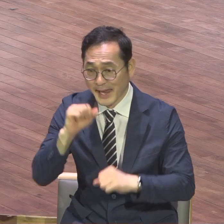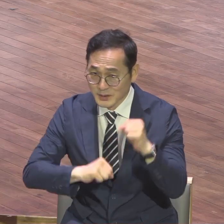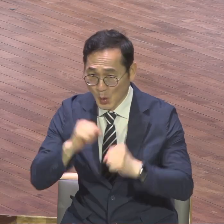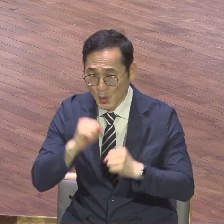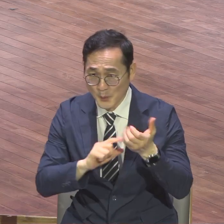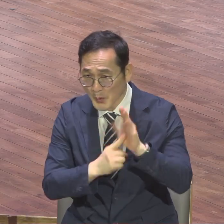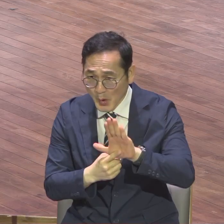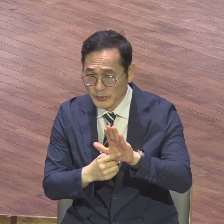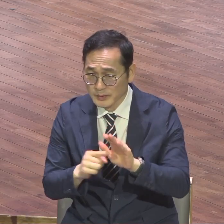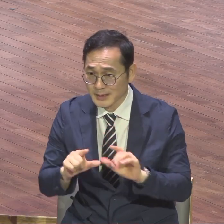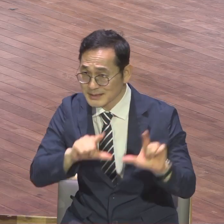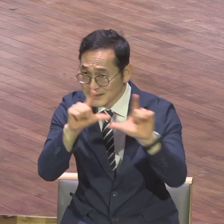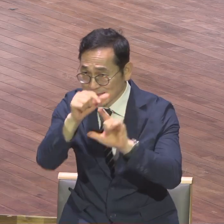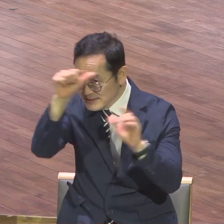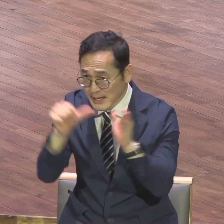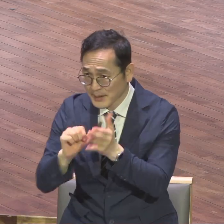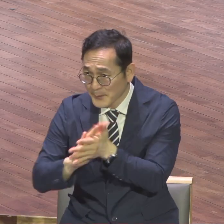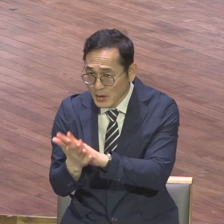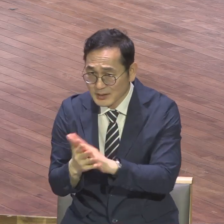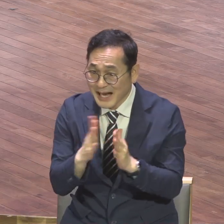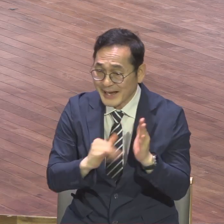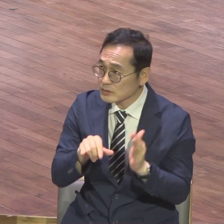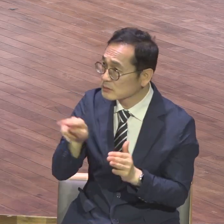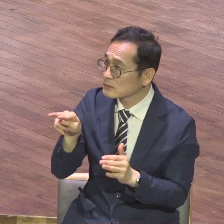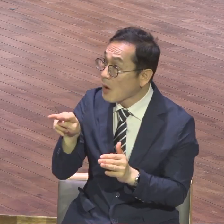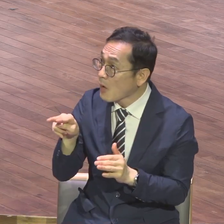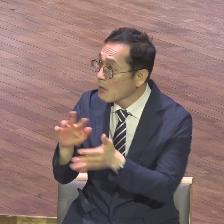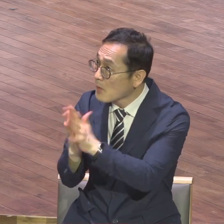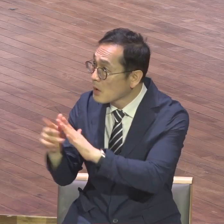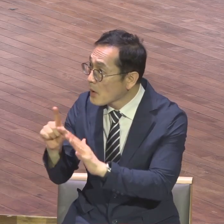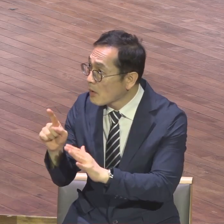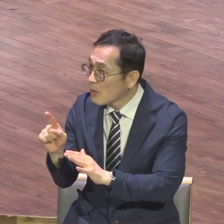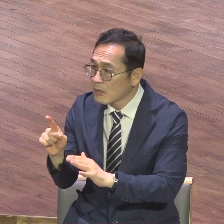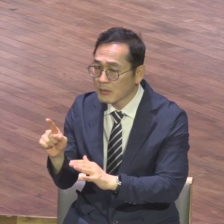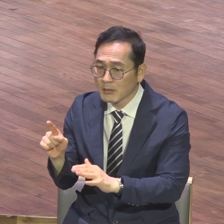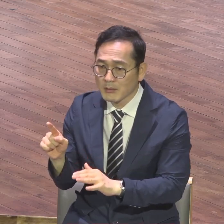행동이, 삶이 달라지니까 그냥.